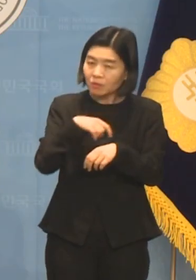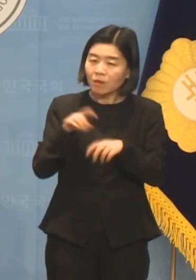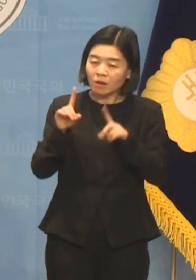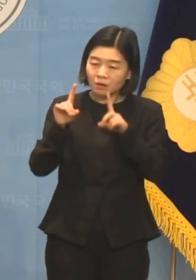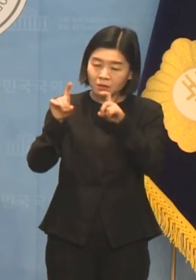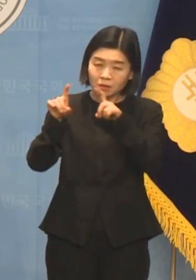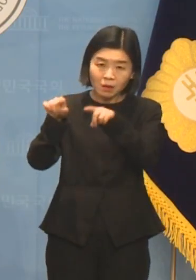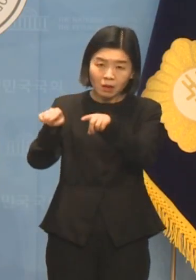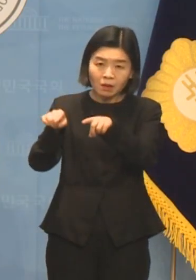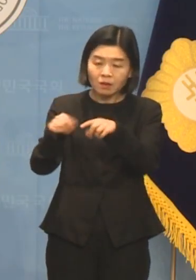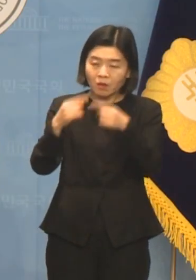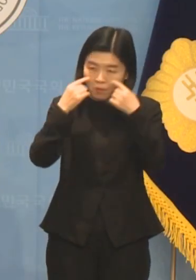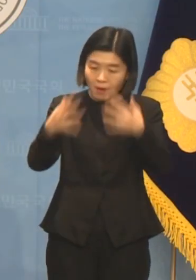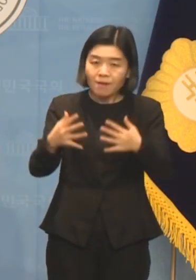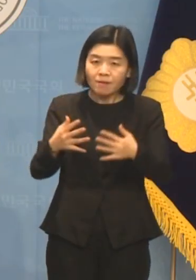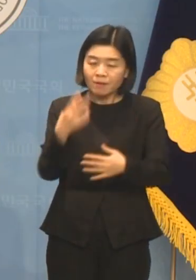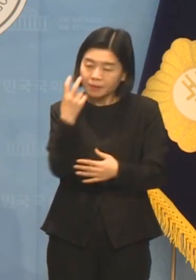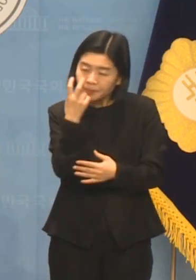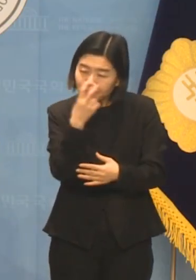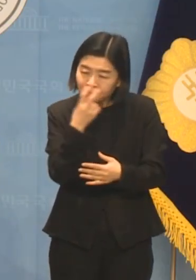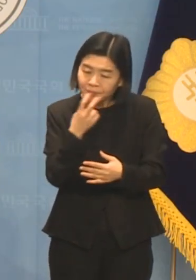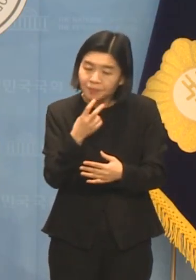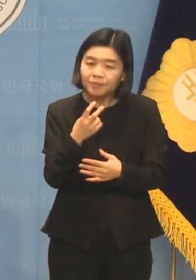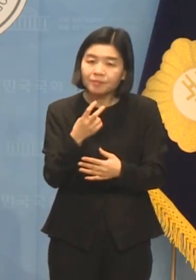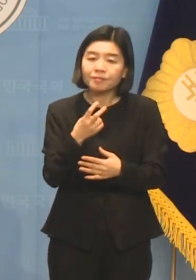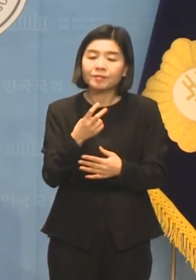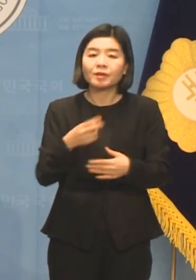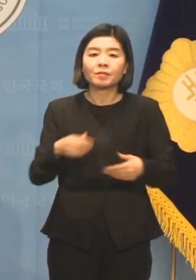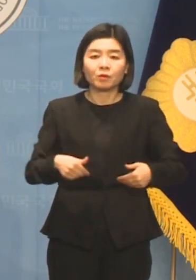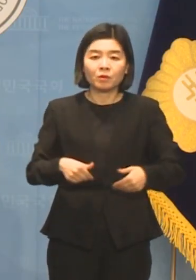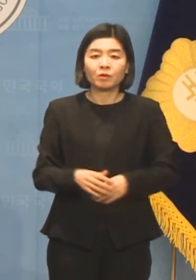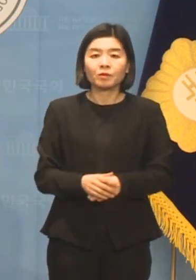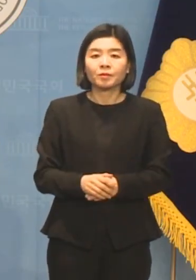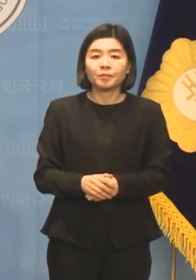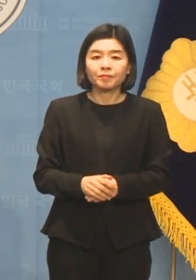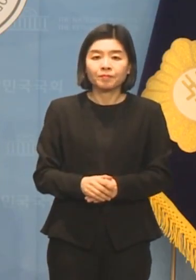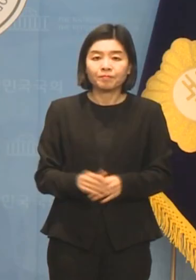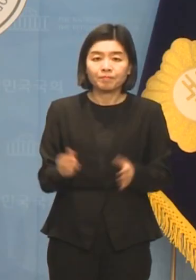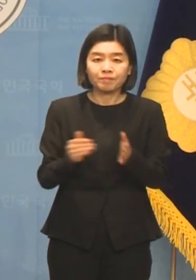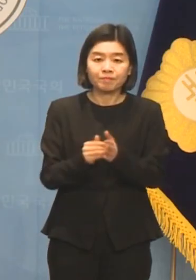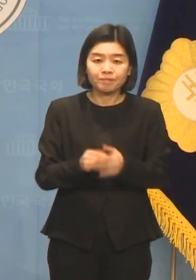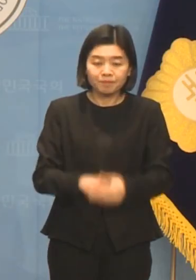더러운 의혹들에 대한 철저한 감찰이 시급합니다. 이상입니다.